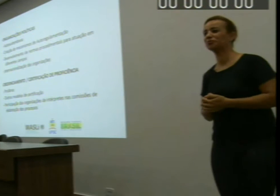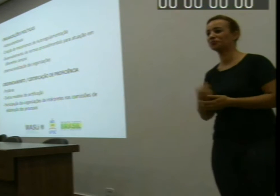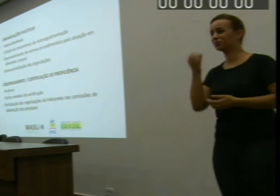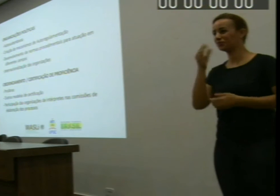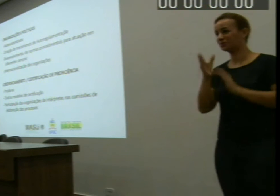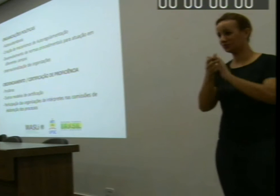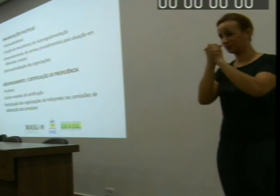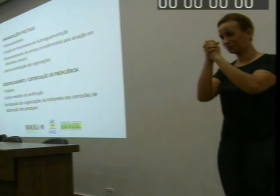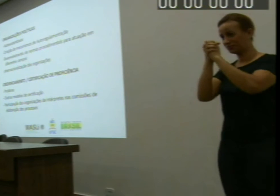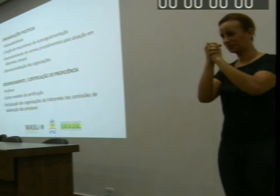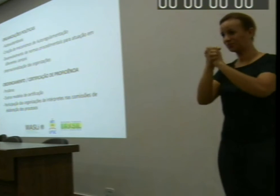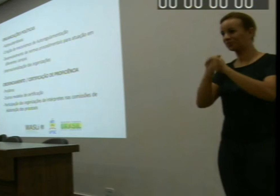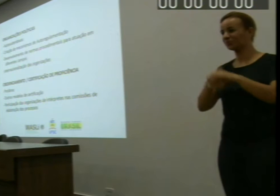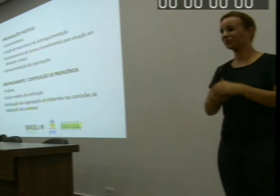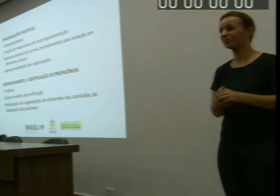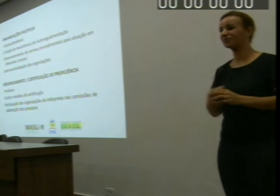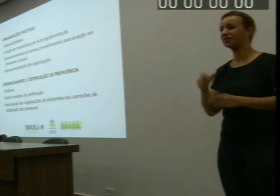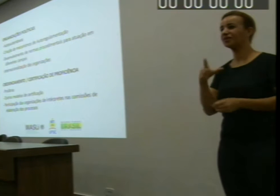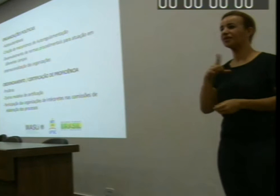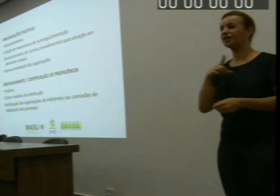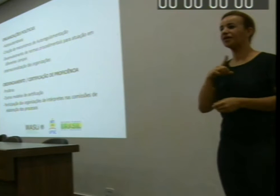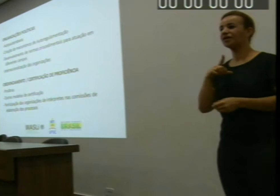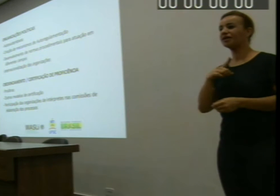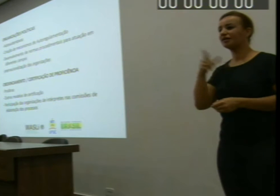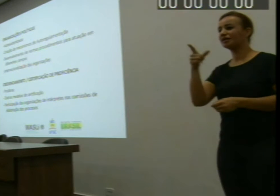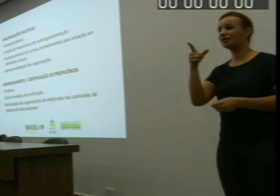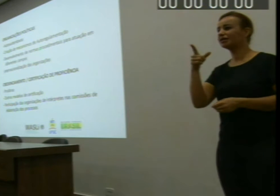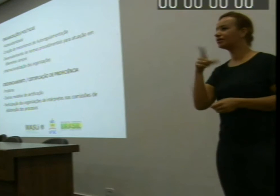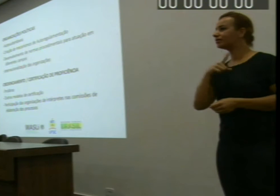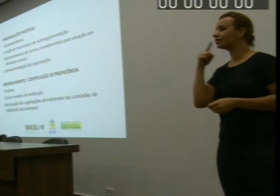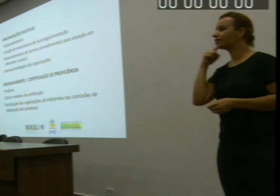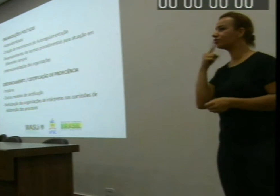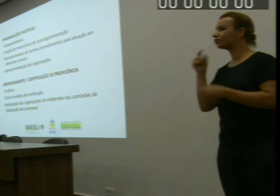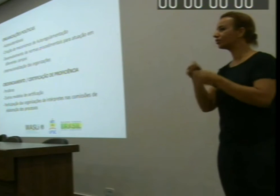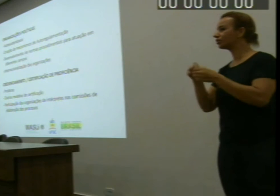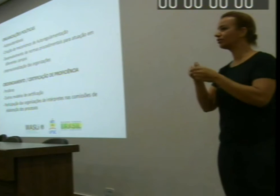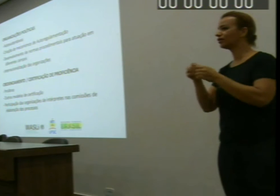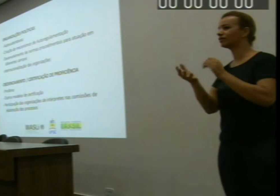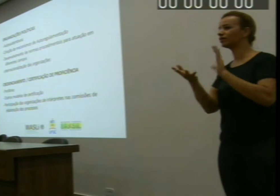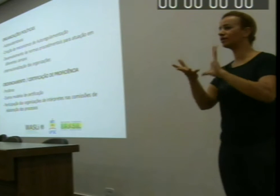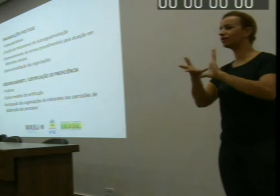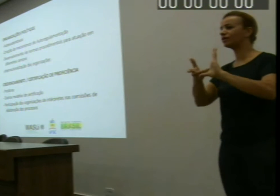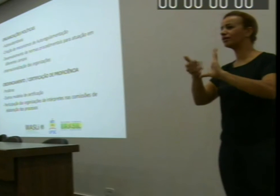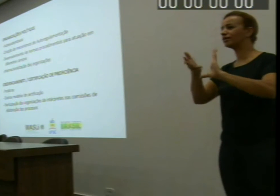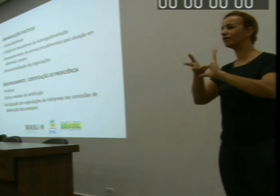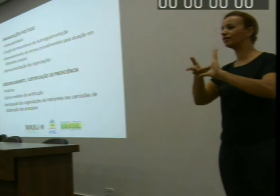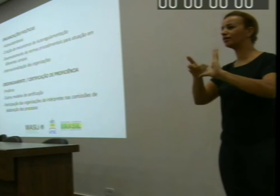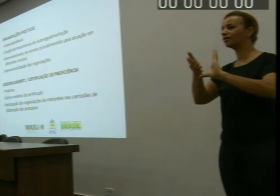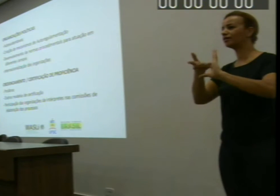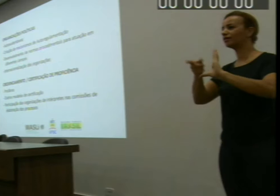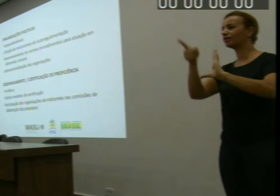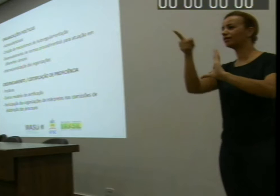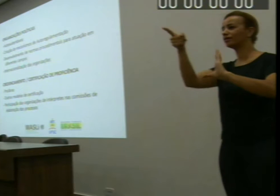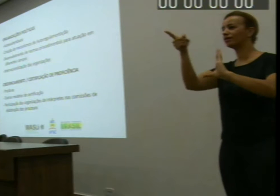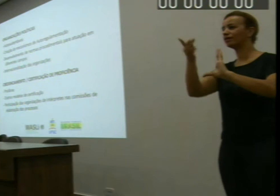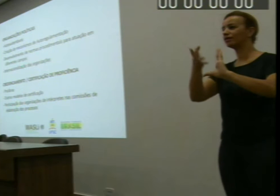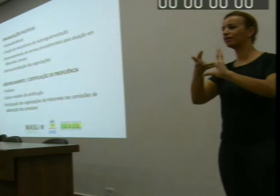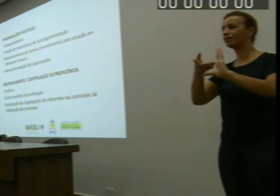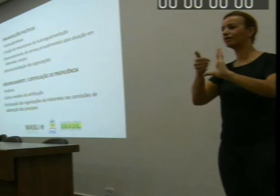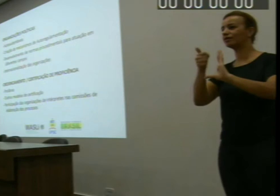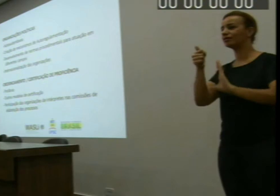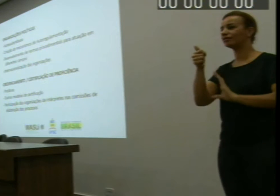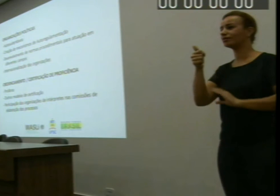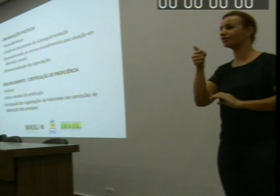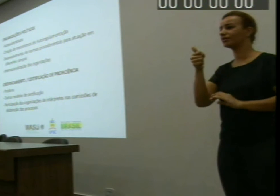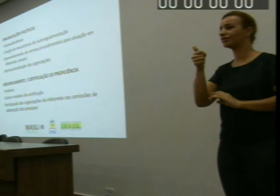Eh tem surdos também que vão vão participar da prova ele né OK